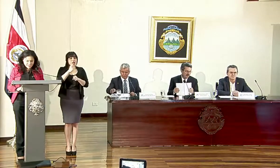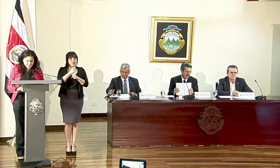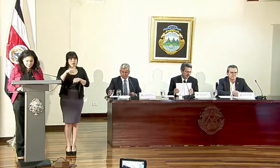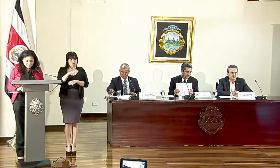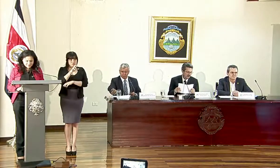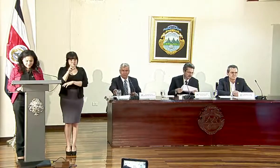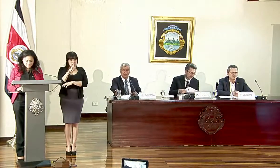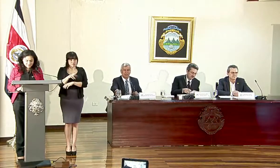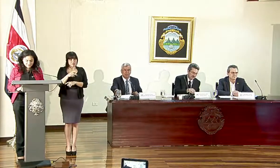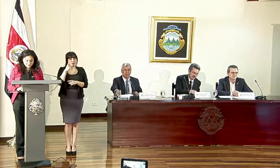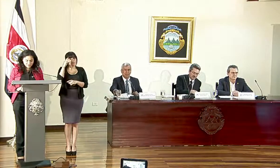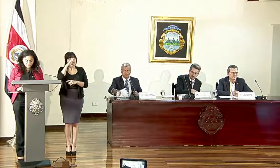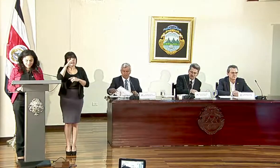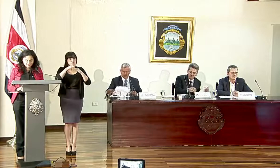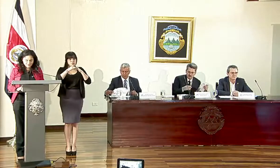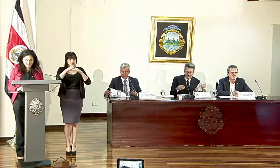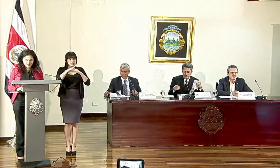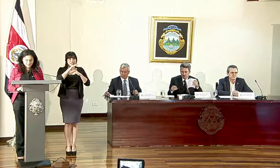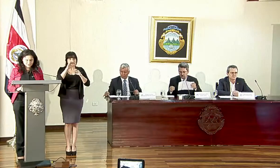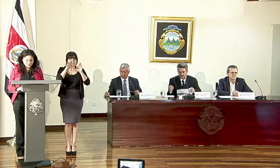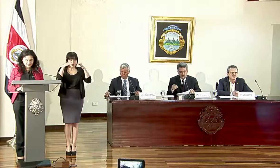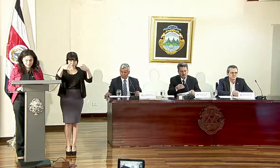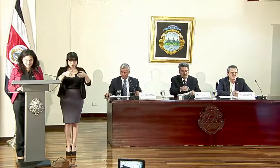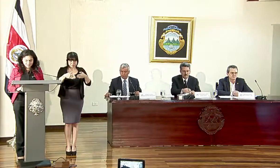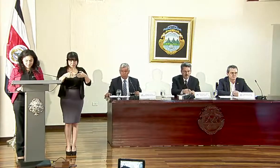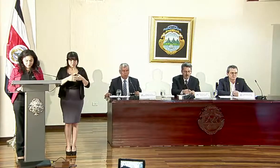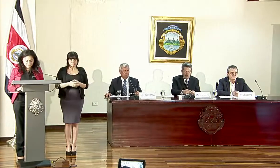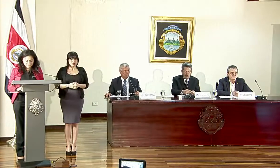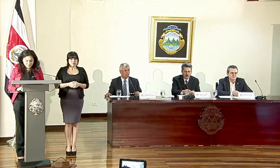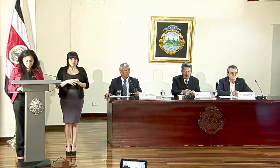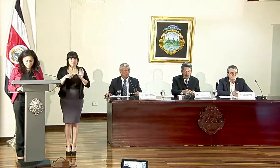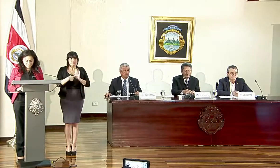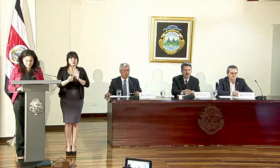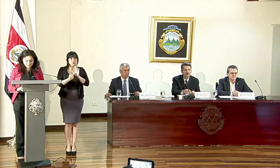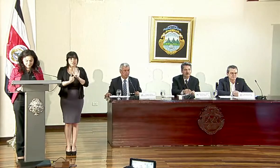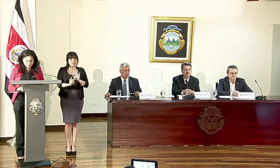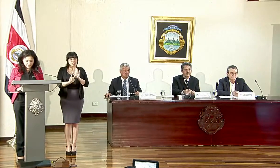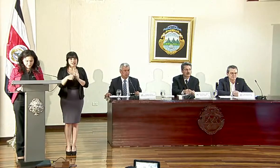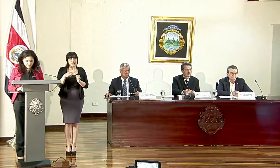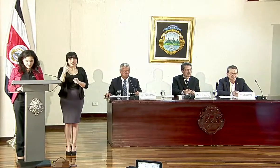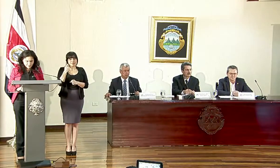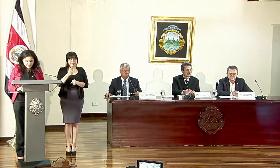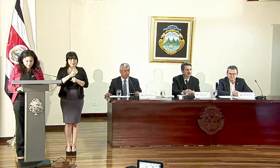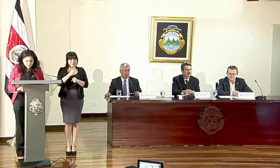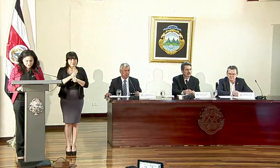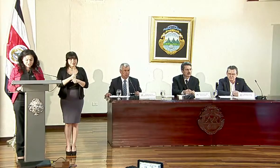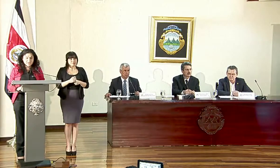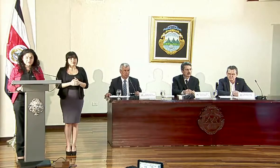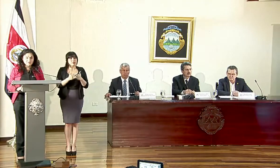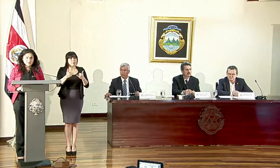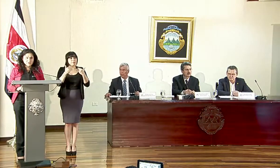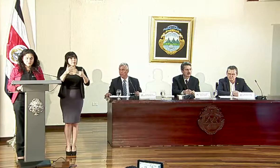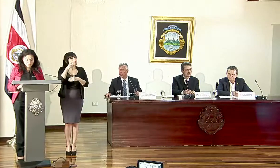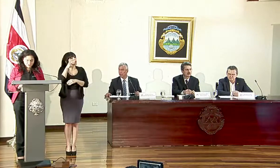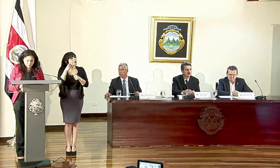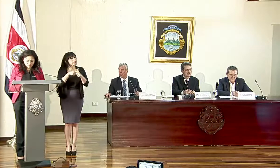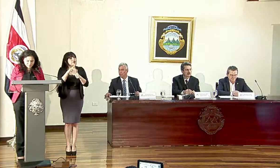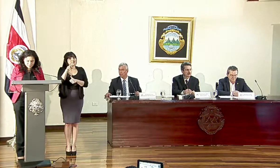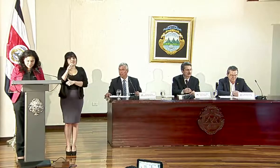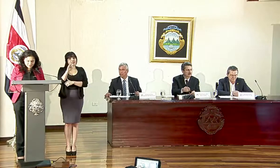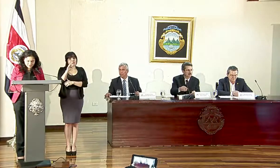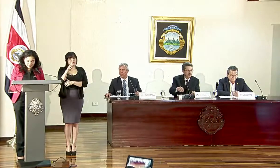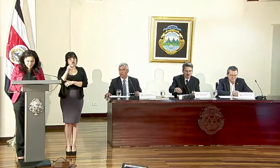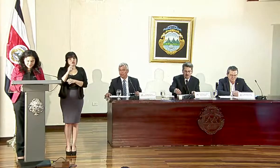costarricense a la estabilización y la focalización de la muestra en el desempleo. Escucharemos primero a don